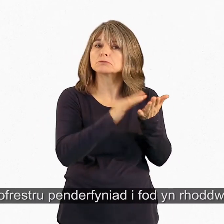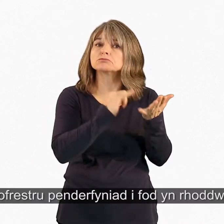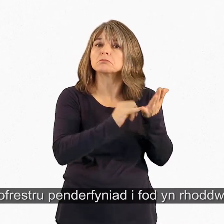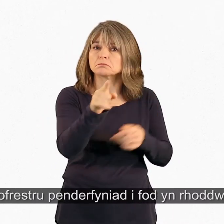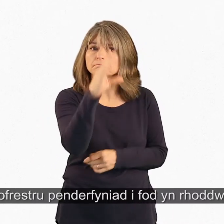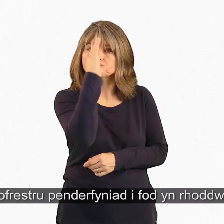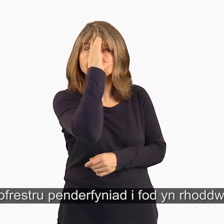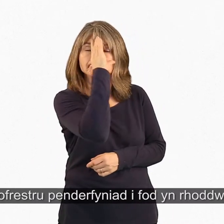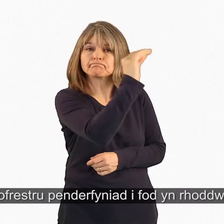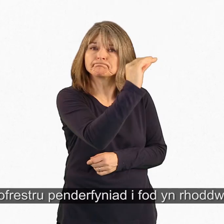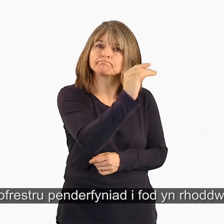rhofer organau.